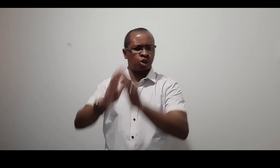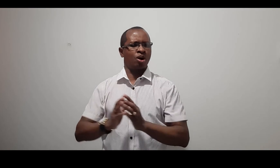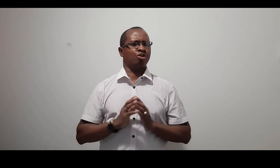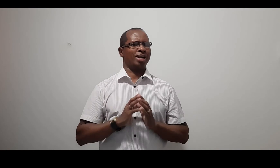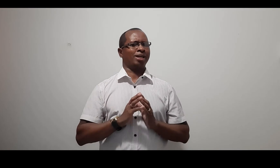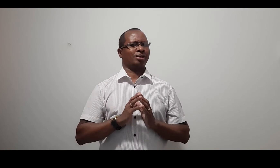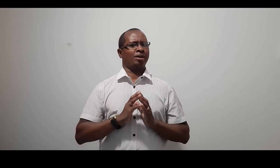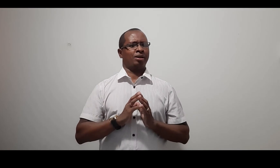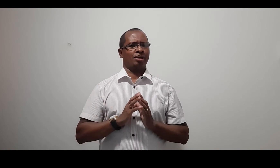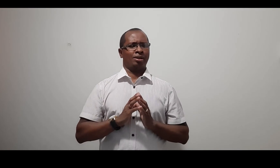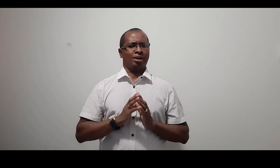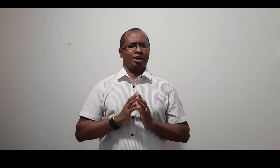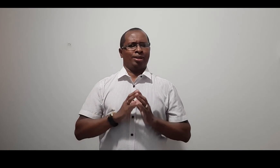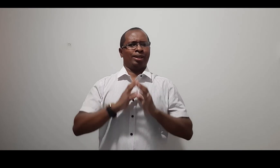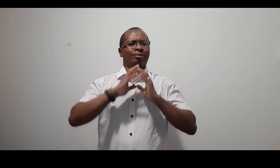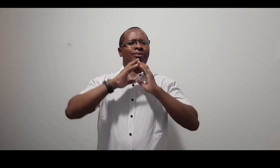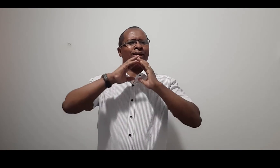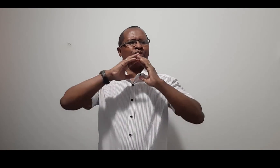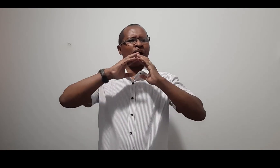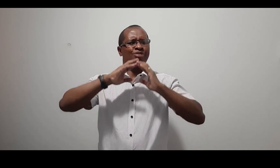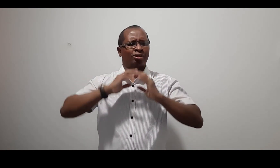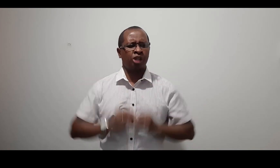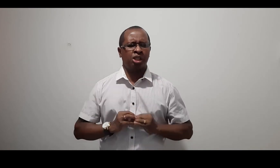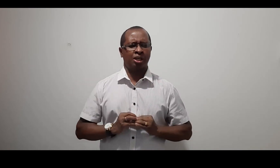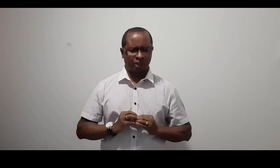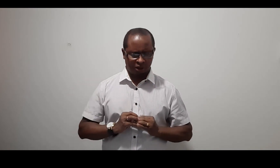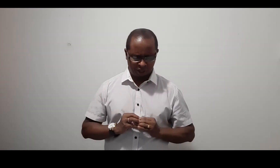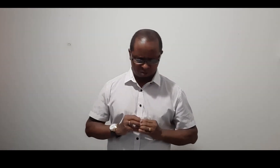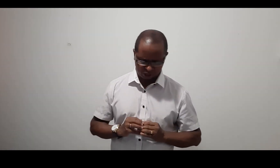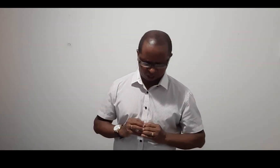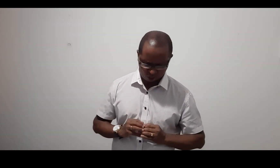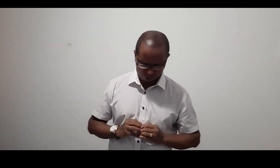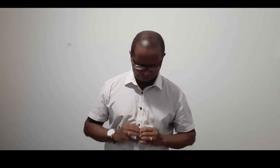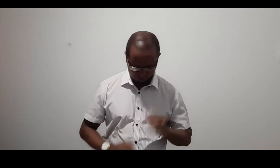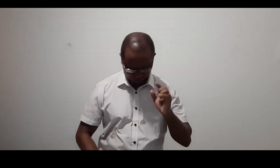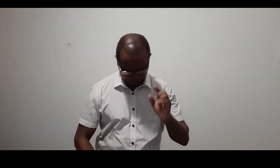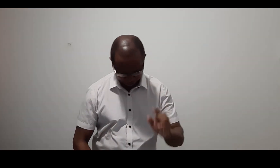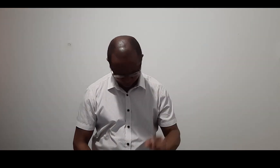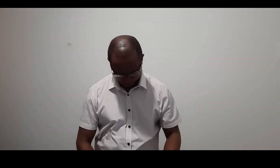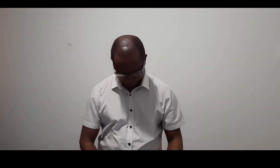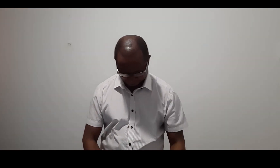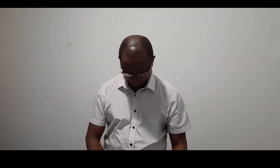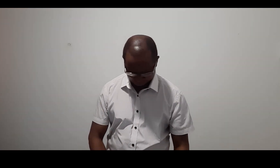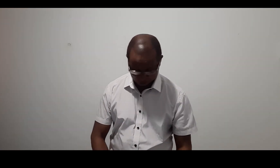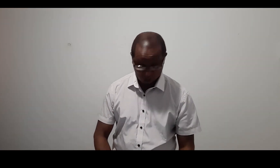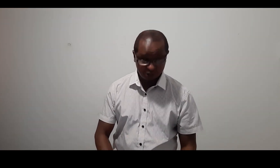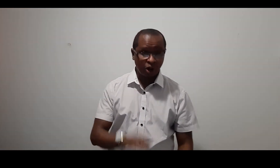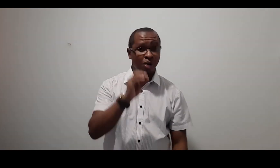azahoana voninahitra, dia tena fahafatesana tanteraka no manjaka ambony. tsy anao izany fa anao ilay